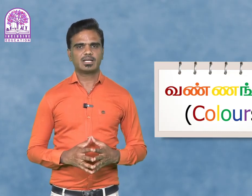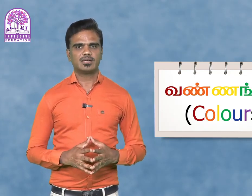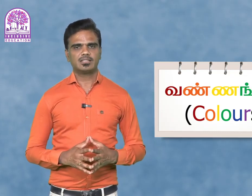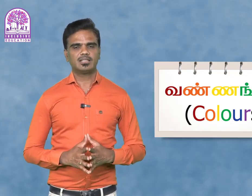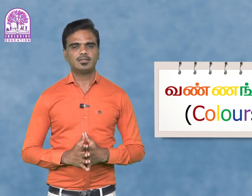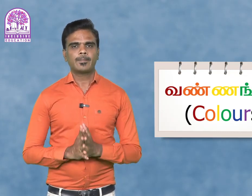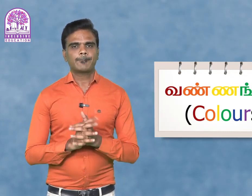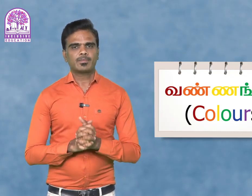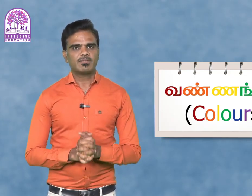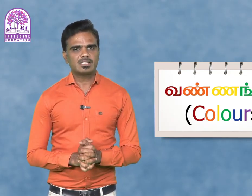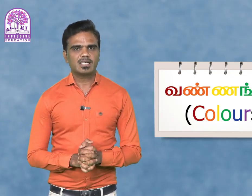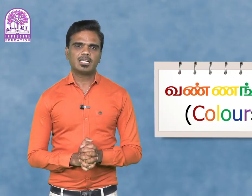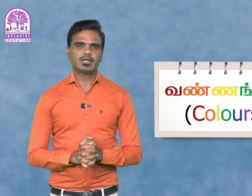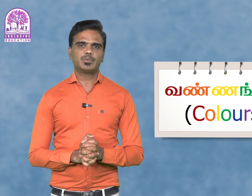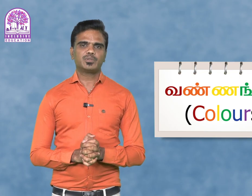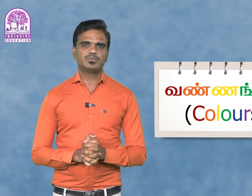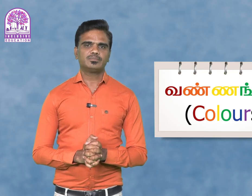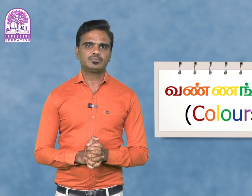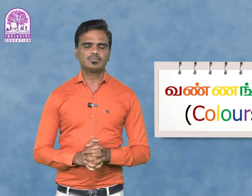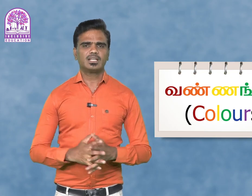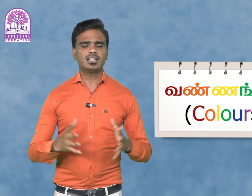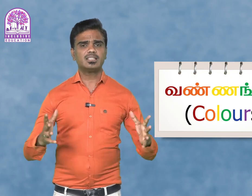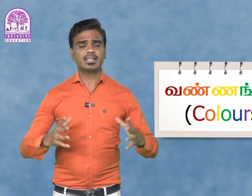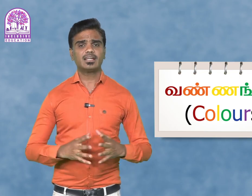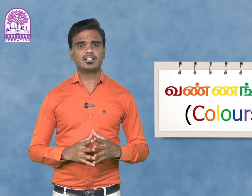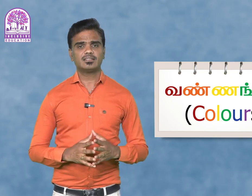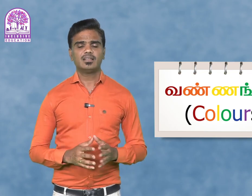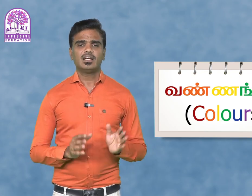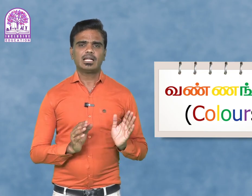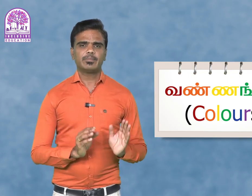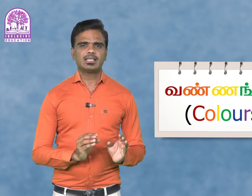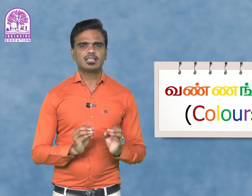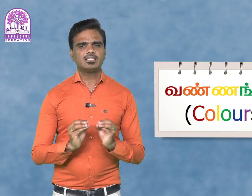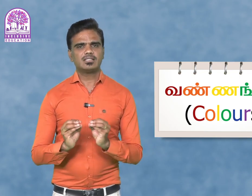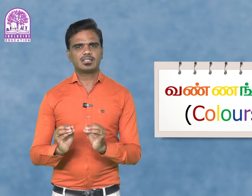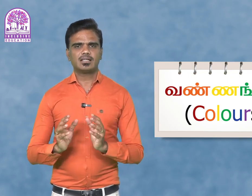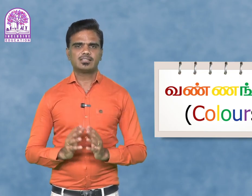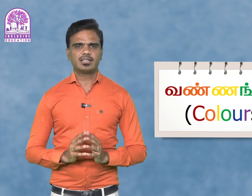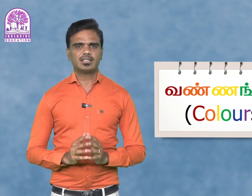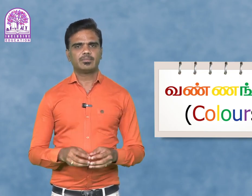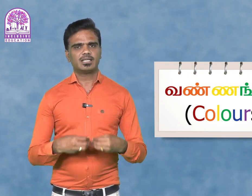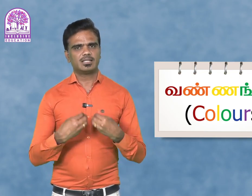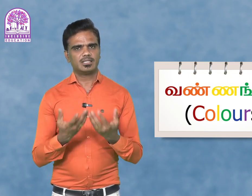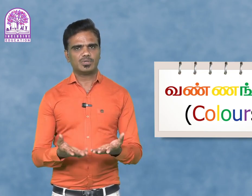பார்க்கலாம். சரிங்களா? ஃபஸ்ட்டு என்ன கலர் பார்க்க போகிறோம்? கலர்ஸ் நிறைய கலர் இருக்குது. நம்ம பேசிக்காக சின்ன சின்ன கலர்ஸ் என்னென்ன அப்படிங்கிறது எல்லாத்தையும் உங்களை